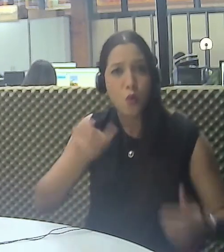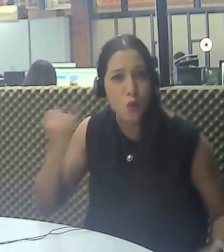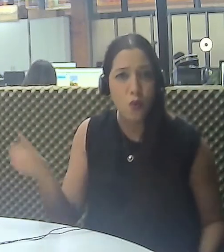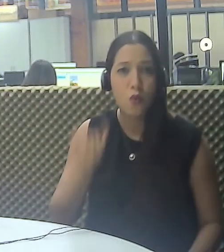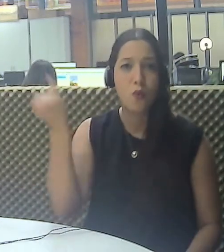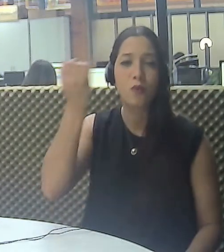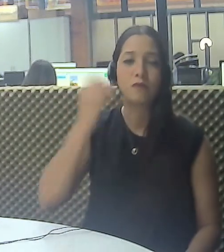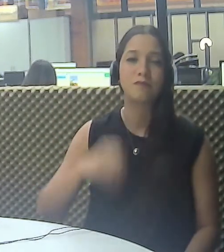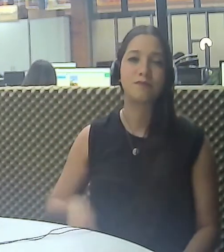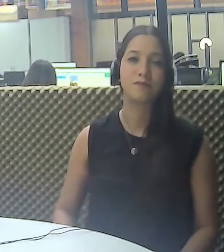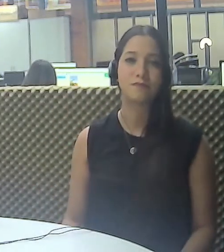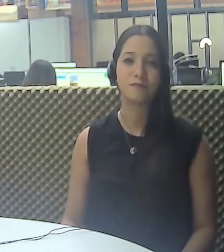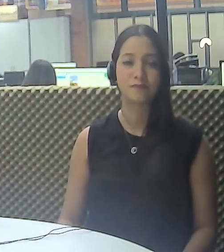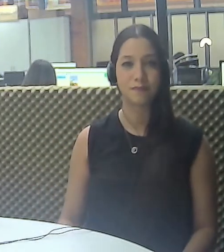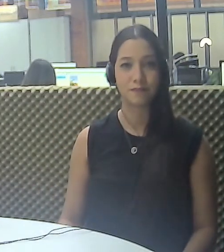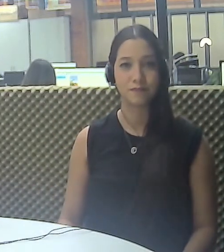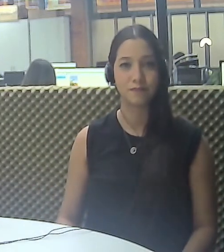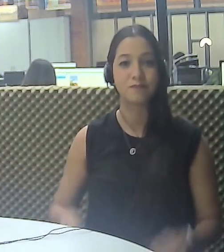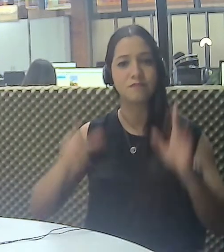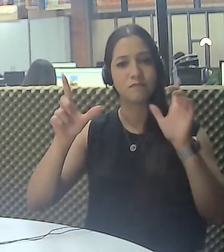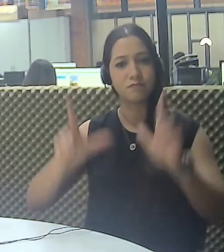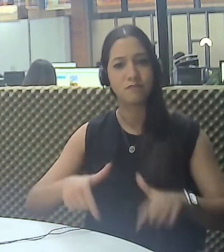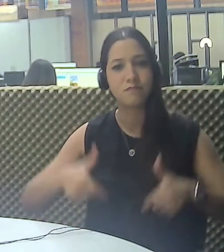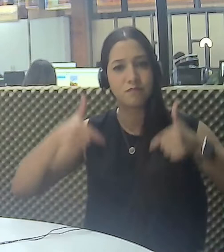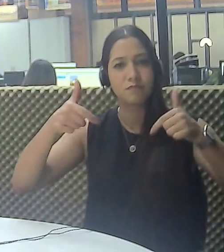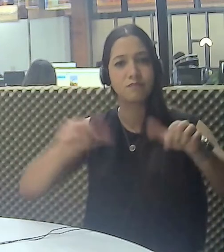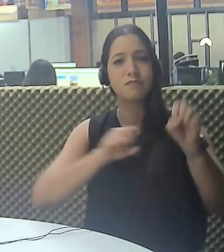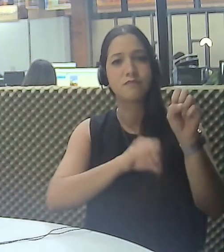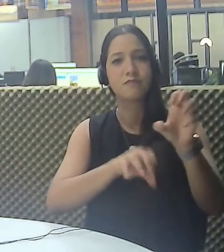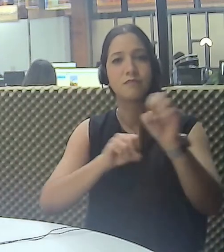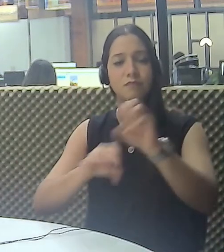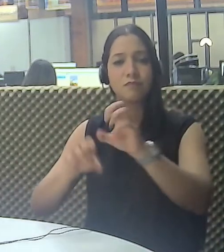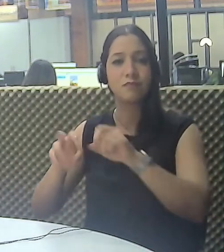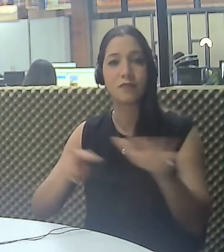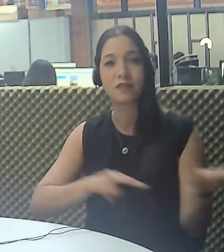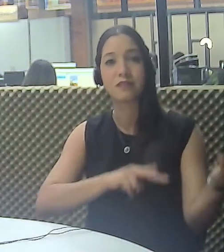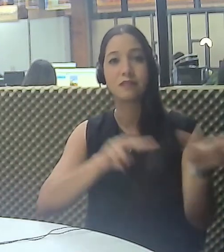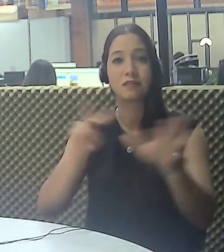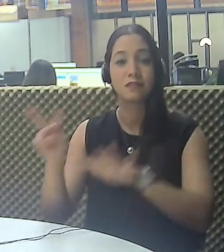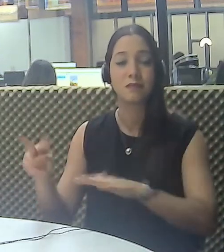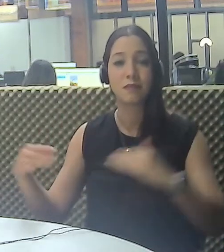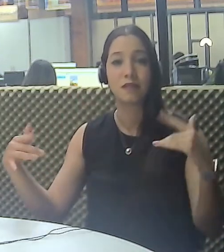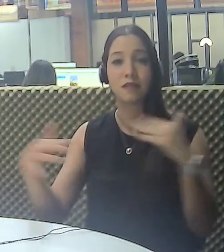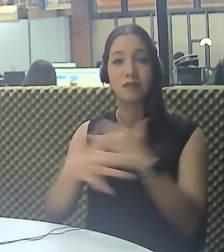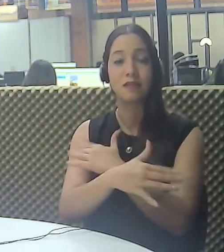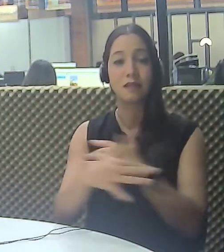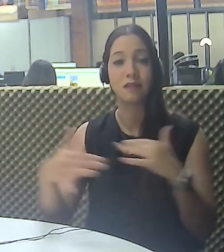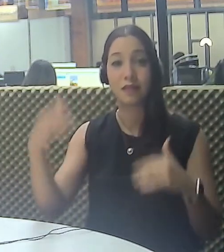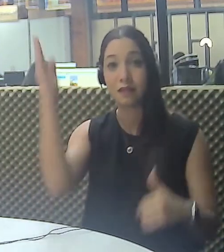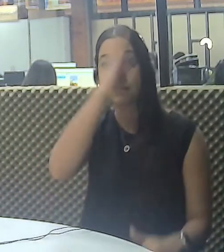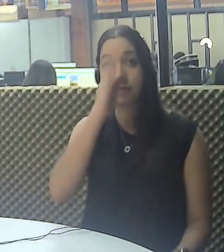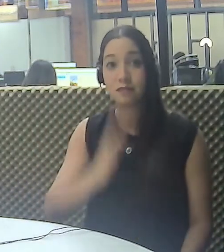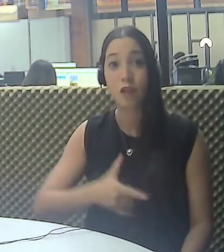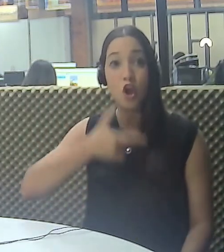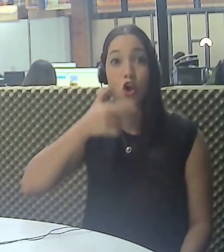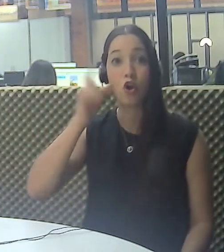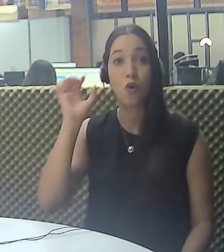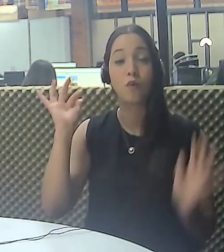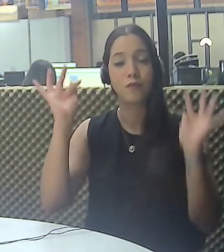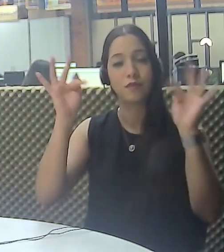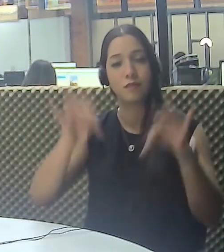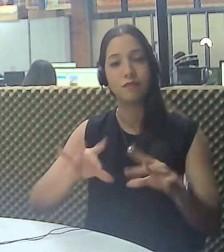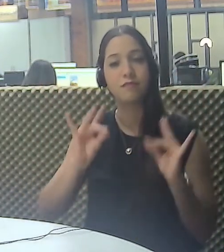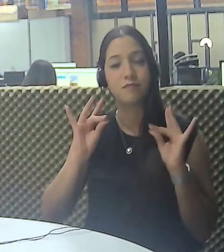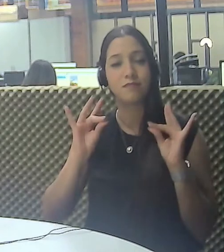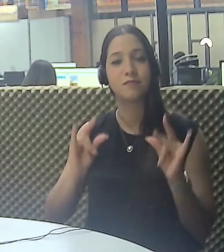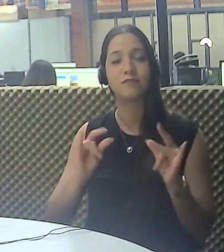importante. Ações educativas movimentaram Semana Nacional do Trânsito. O dia de ontem foi marcado pelo encerramento